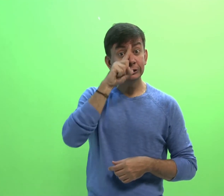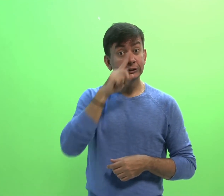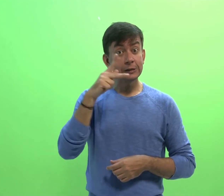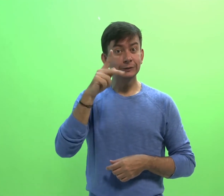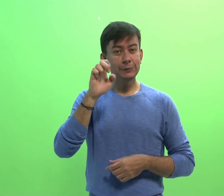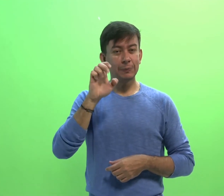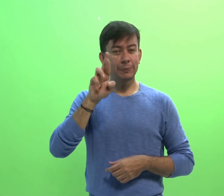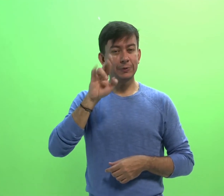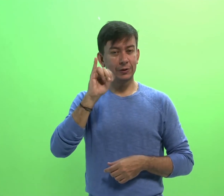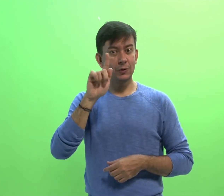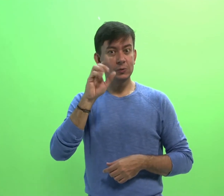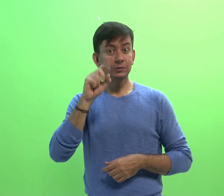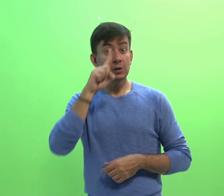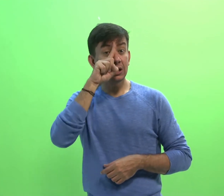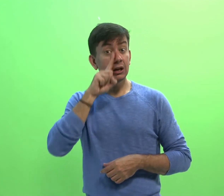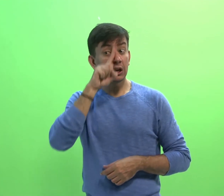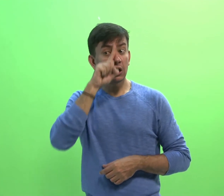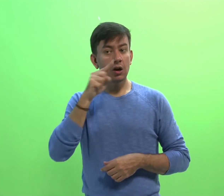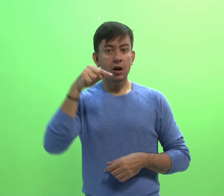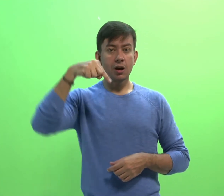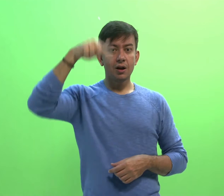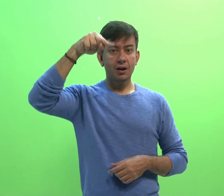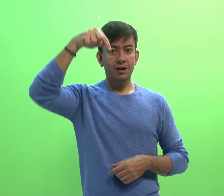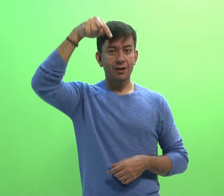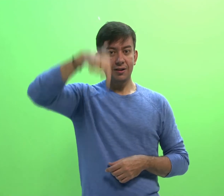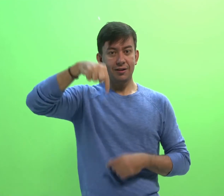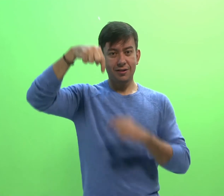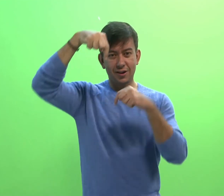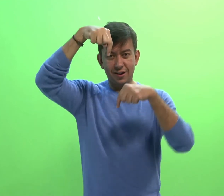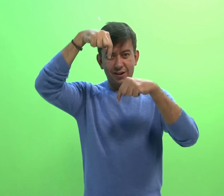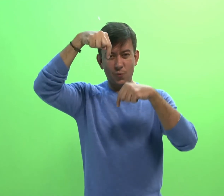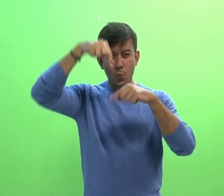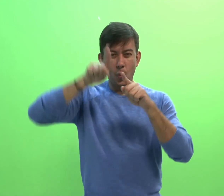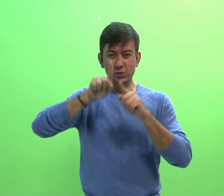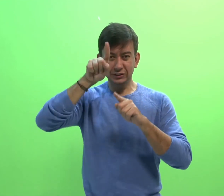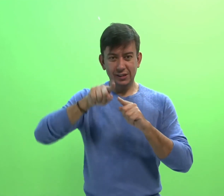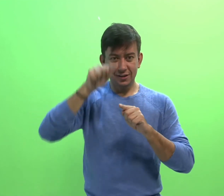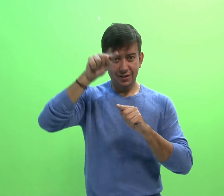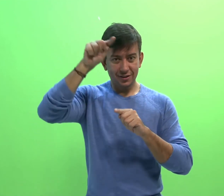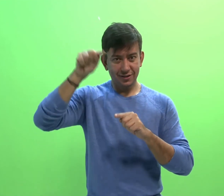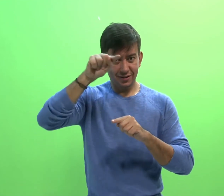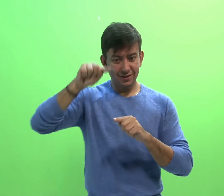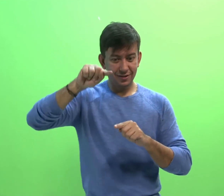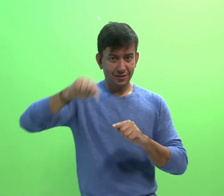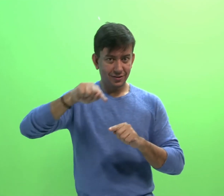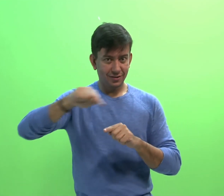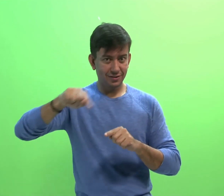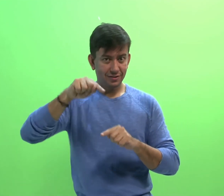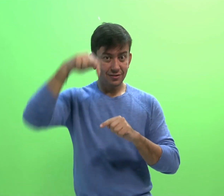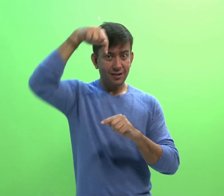Perigo. Veja que o dedo ele sobe e desce na mesma